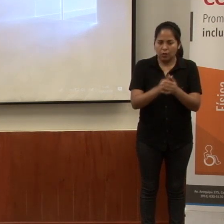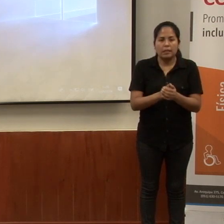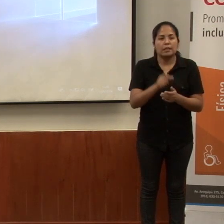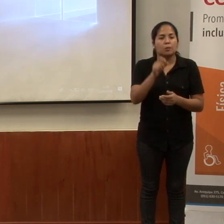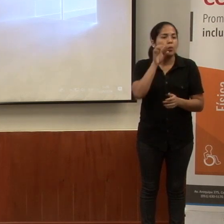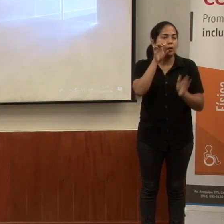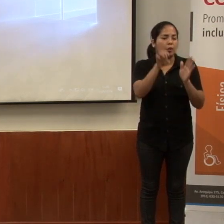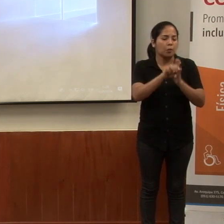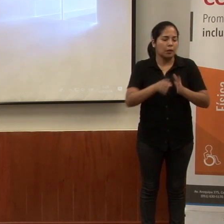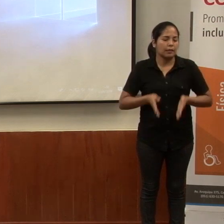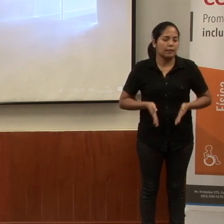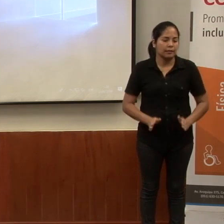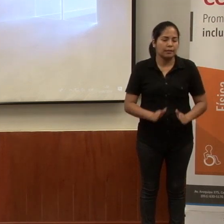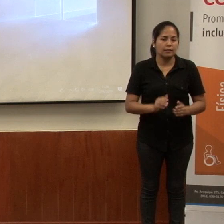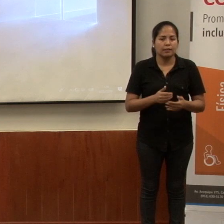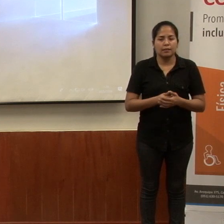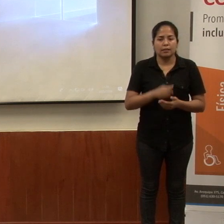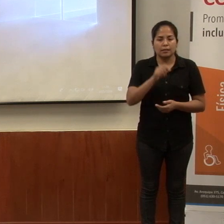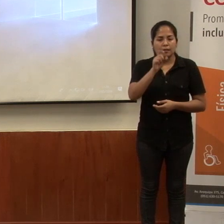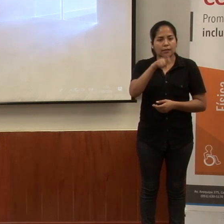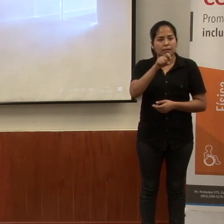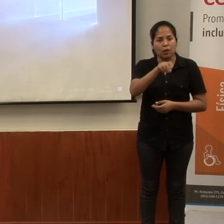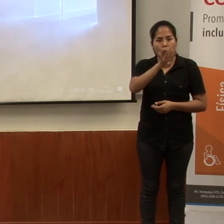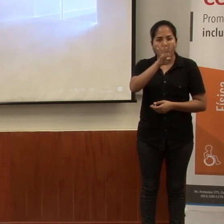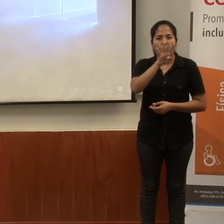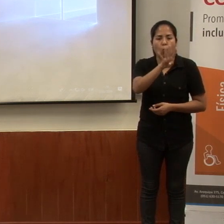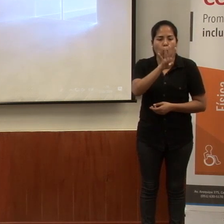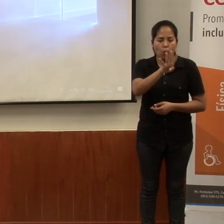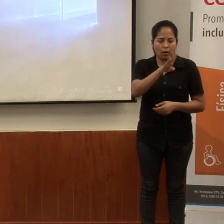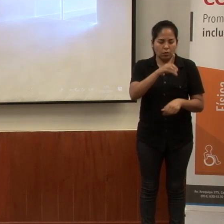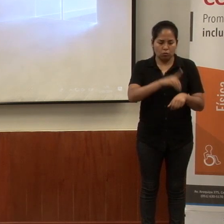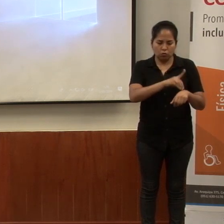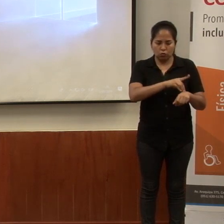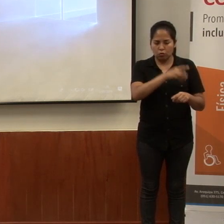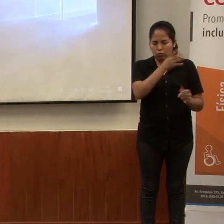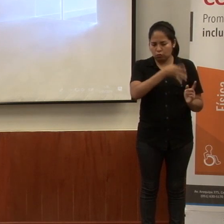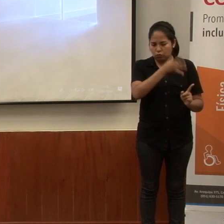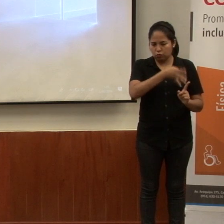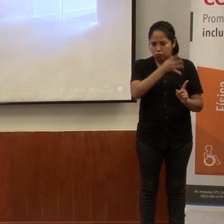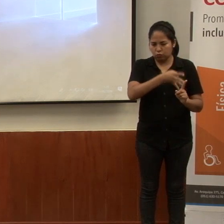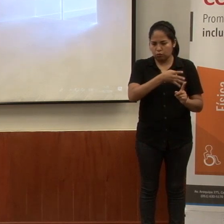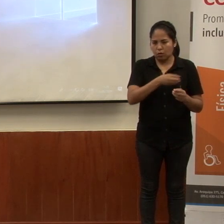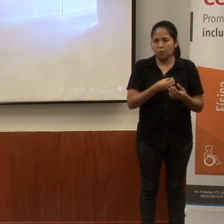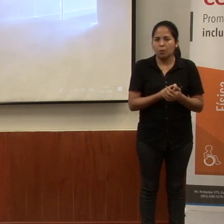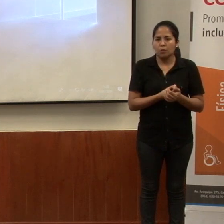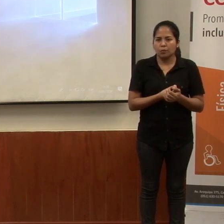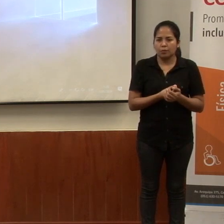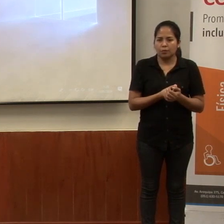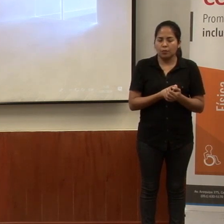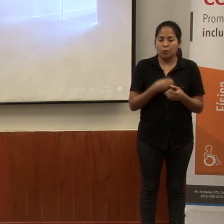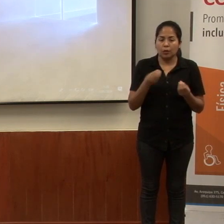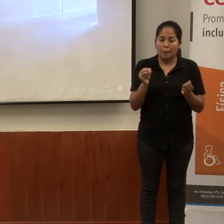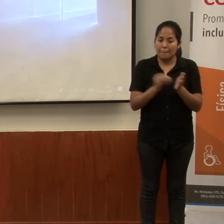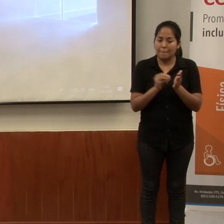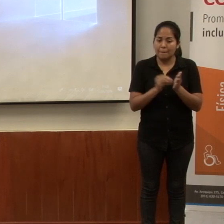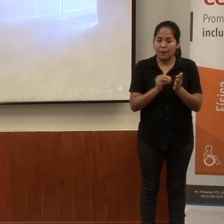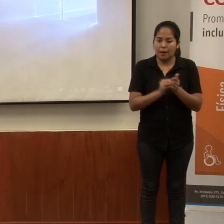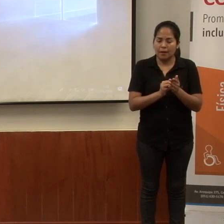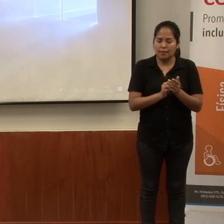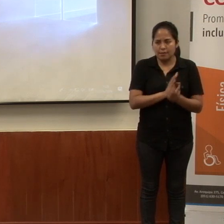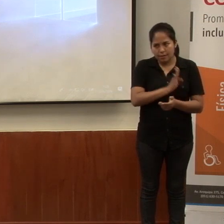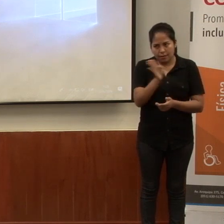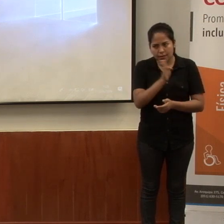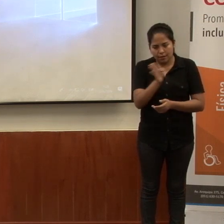controles. Y el menor de 1 año tiene que tener 11. 11 más 4, 15. Porque la evidencia nos dice que a mayor contacto con los